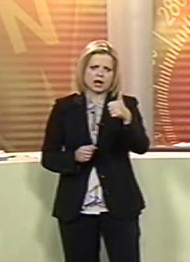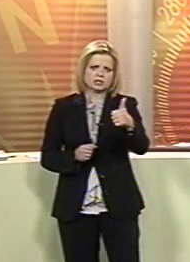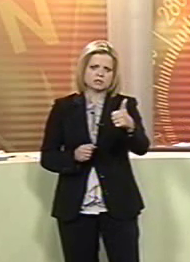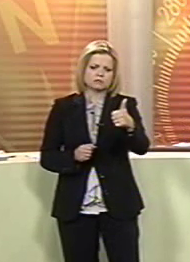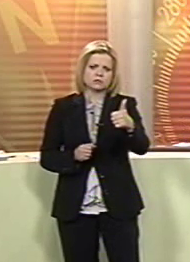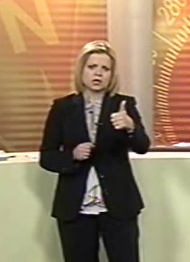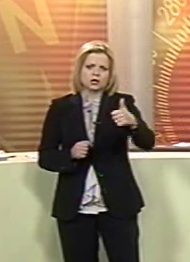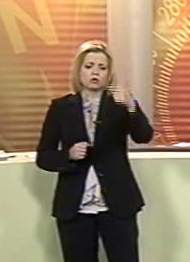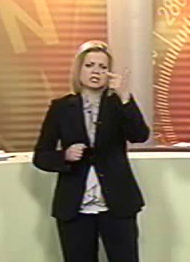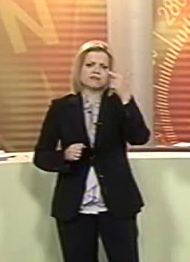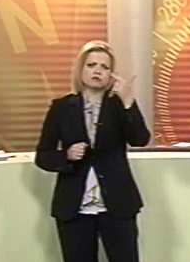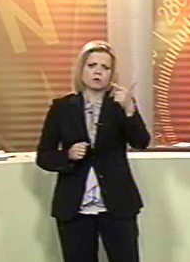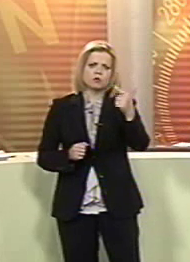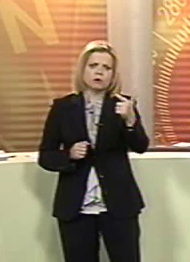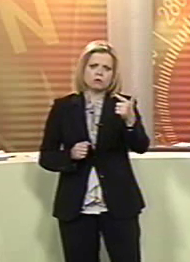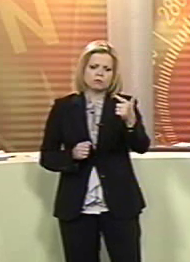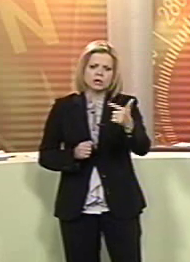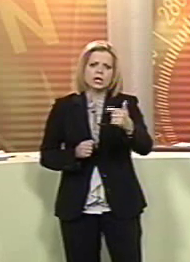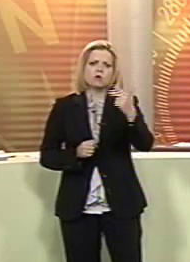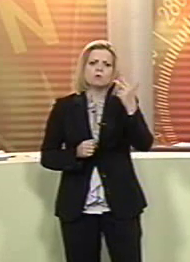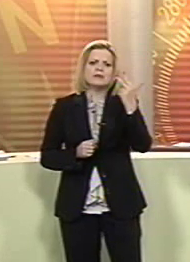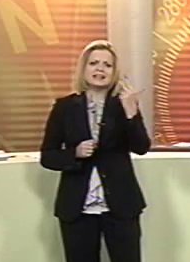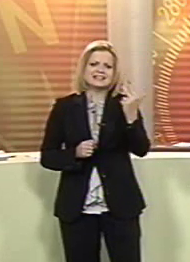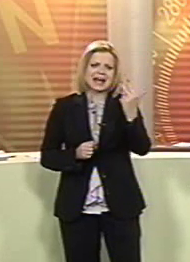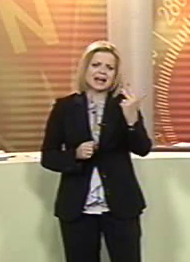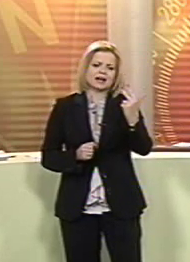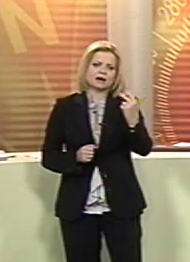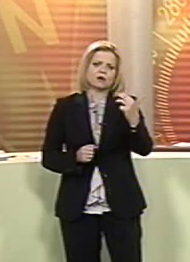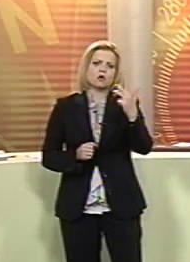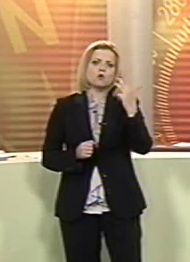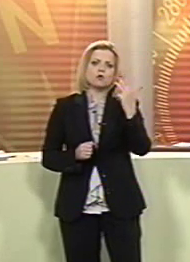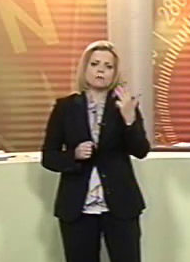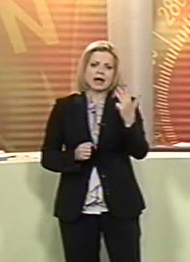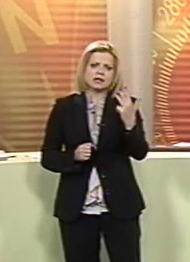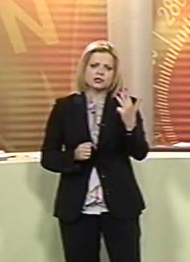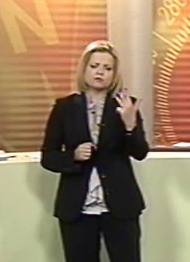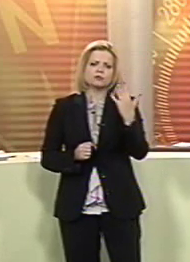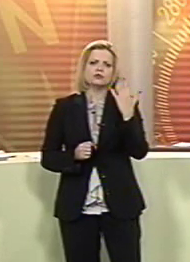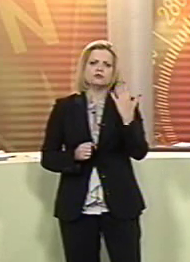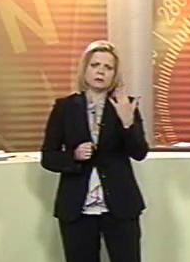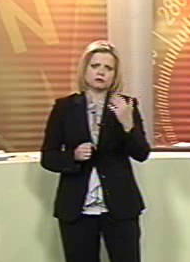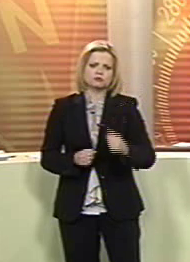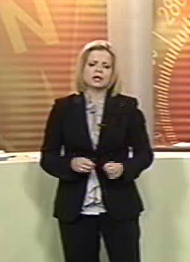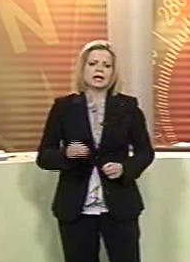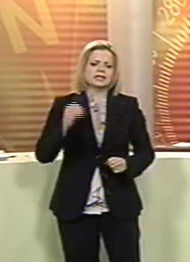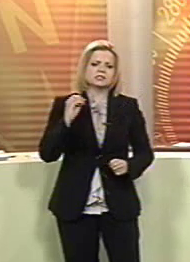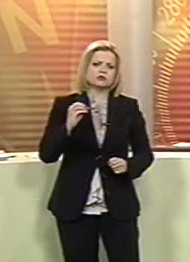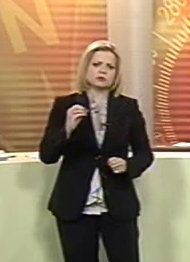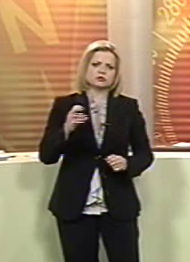incapaz, o servidor público, o militar, o marítimo e o preso. Essas cinco pessoas